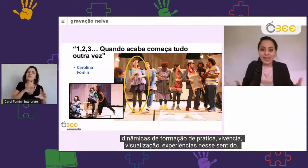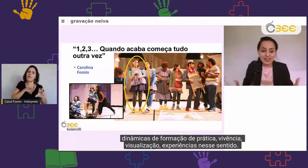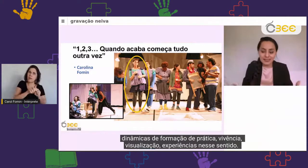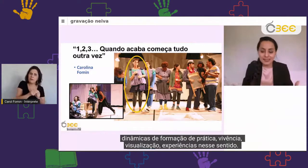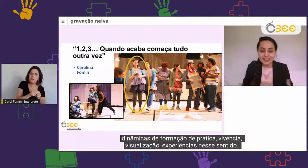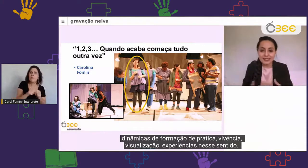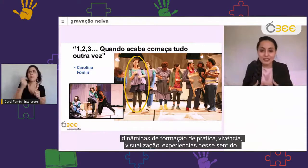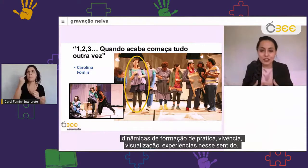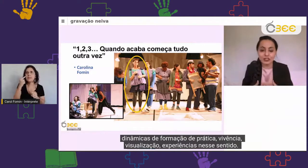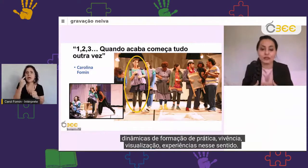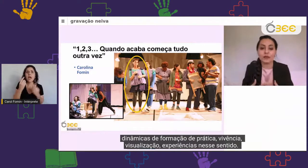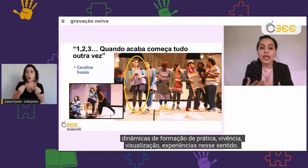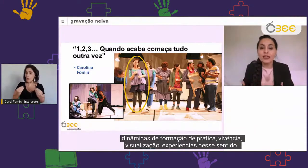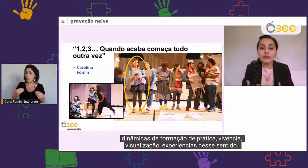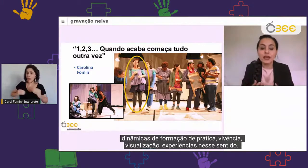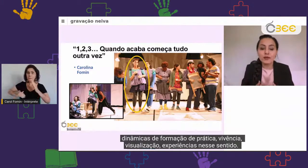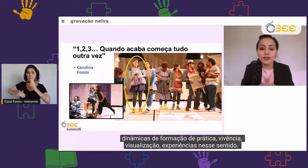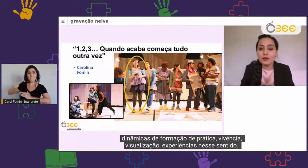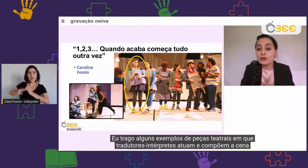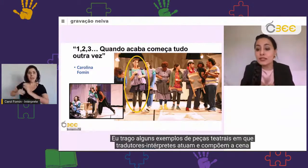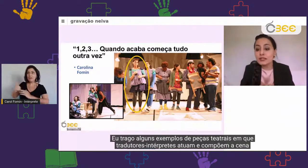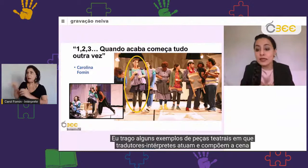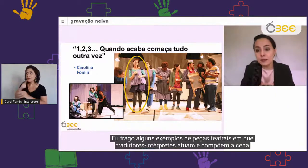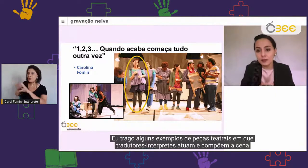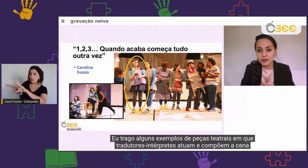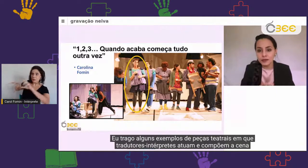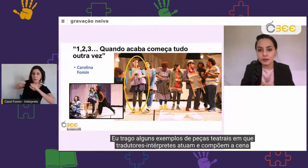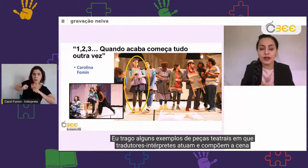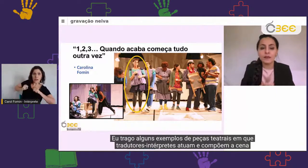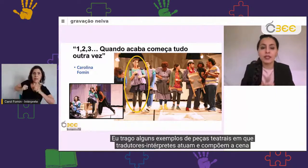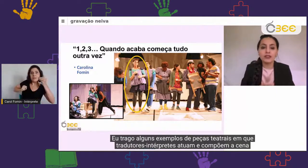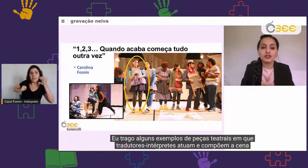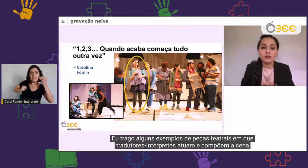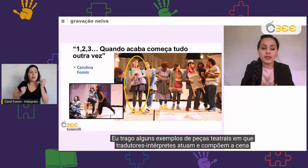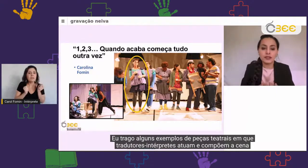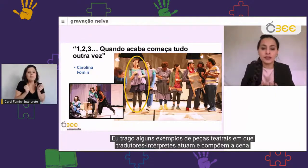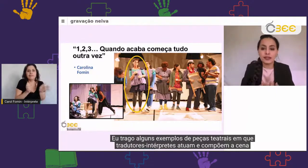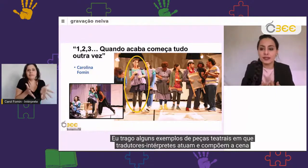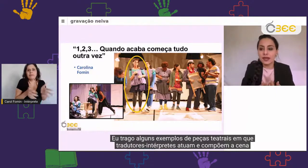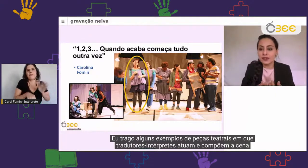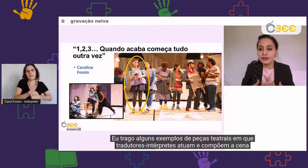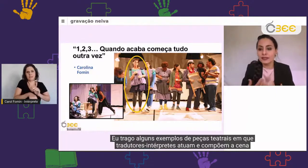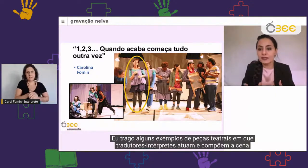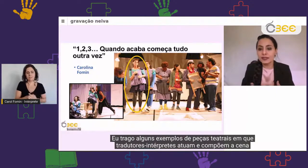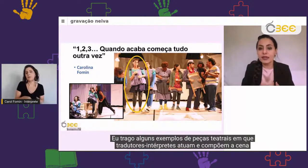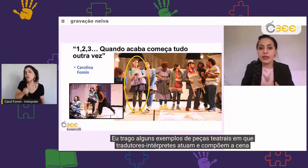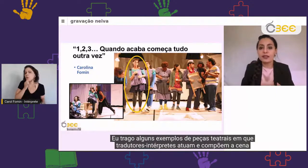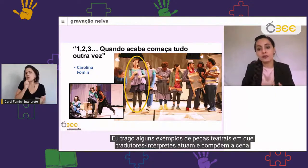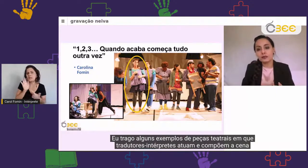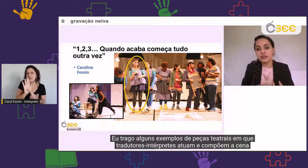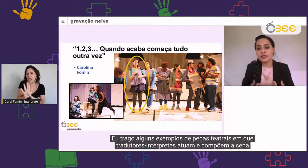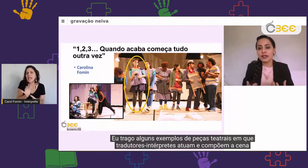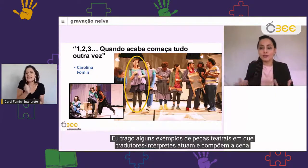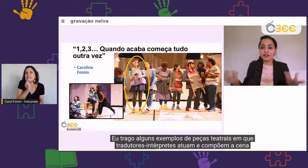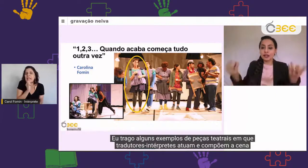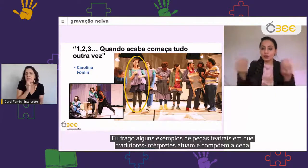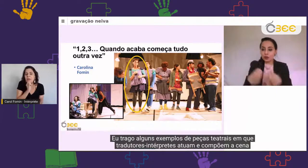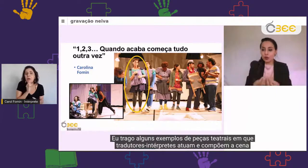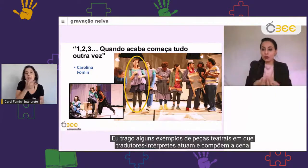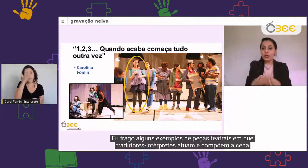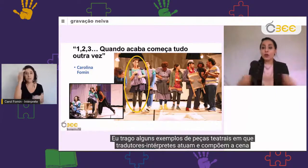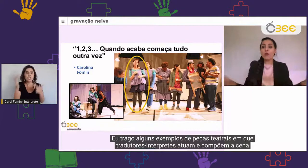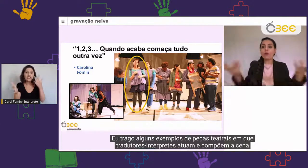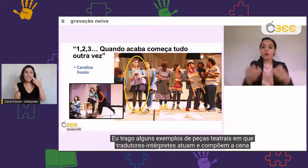visualização, experiências nesse sentido. E eu trago aqui alguns exemplos, tá, de peças teatrais em que tradutores e